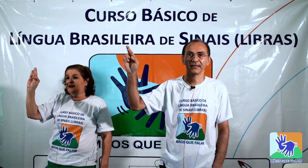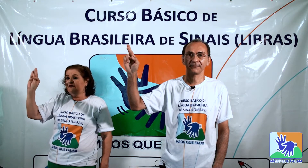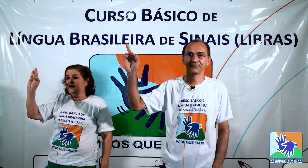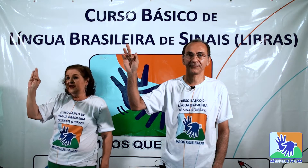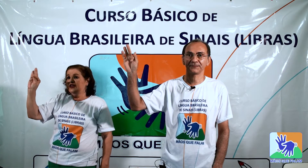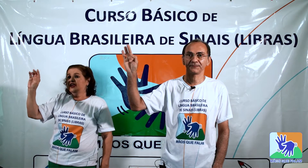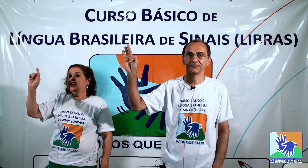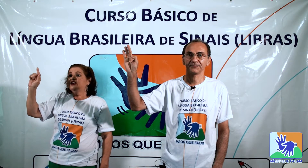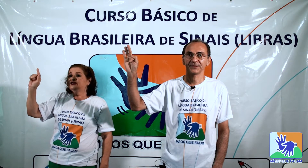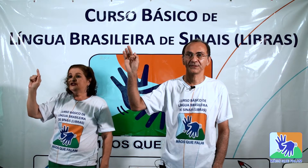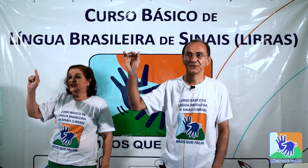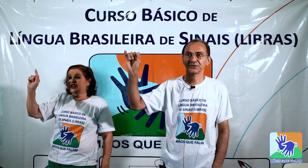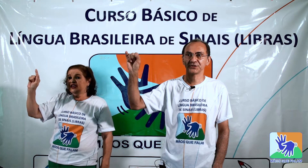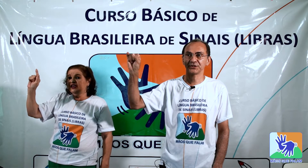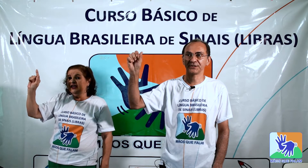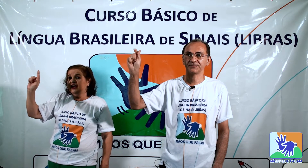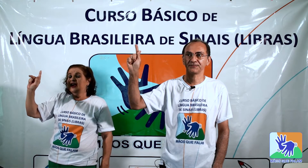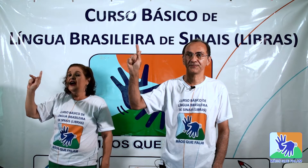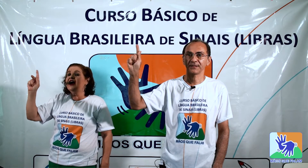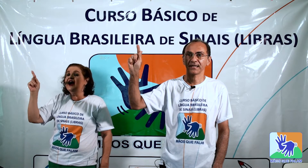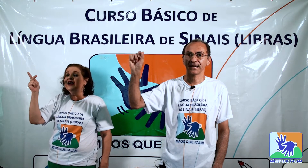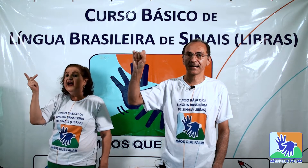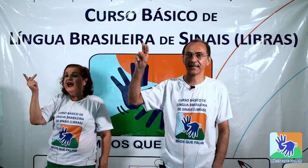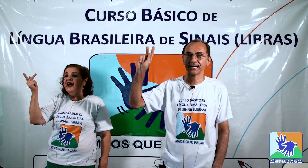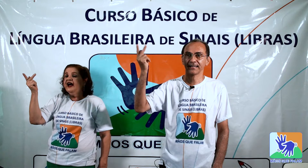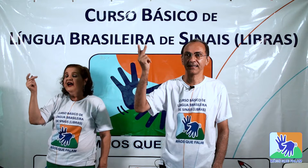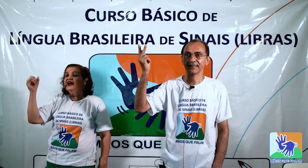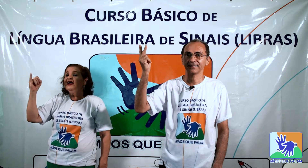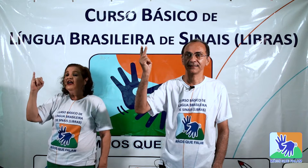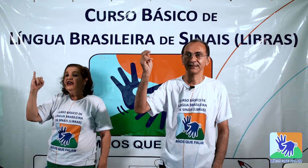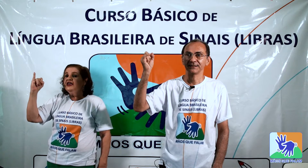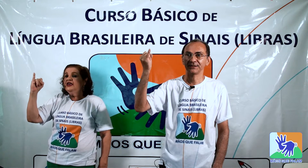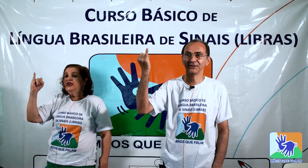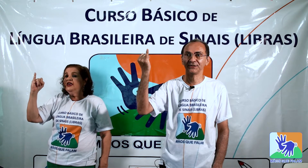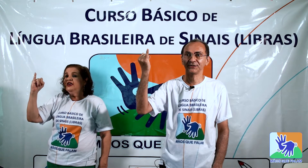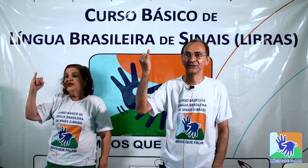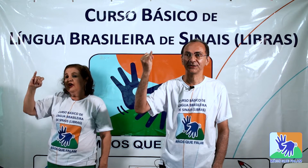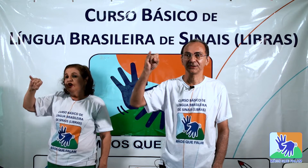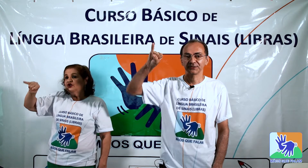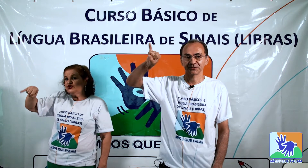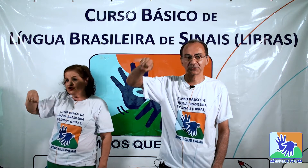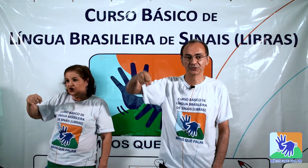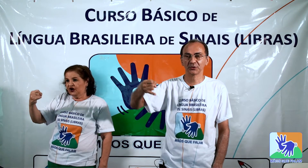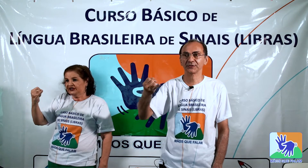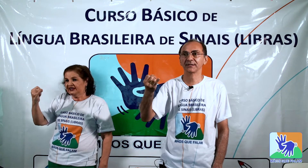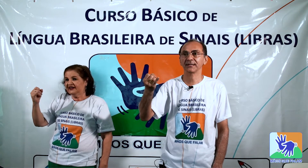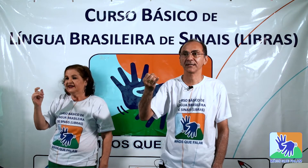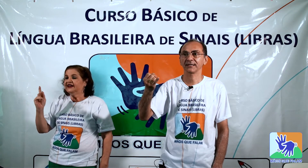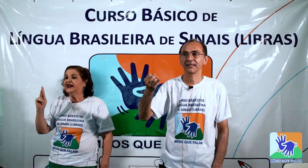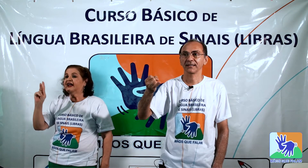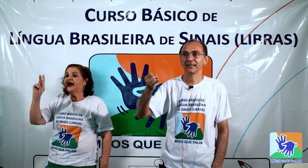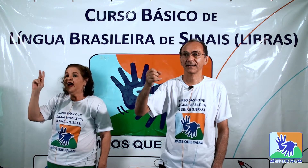F, G, H, I, J,